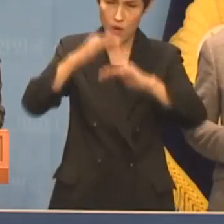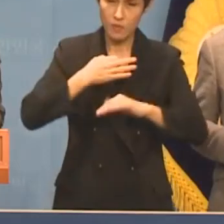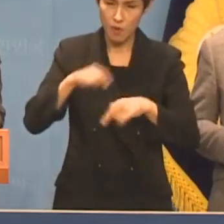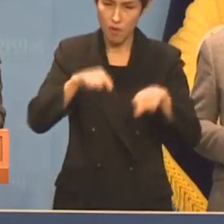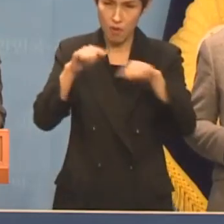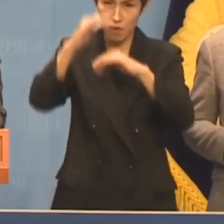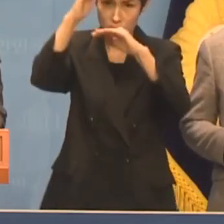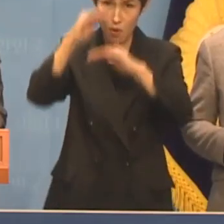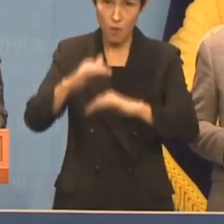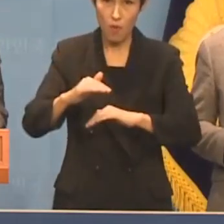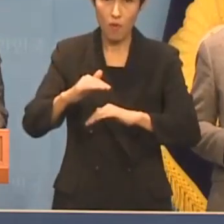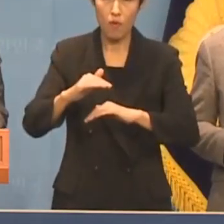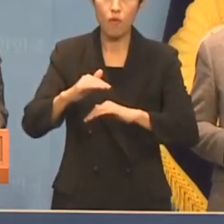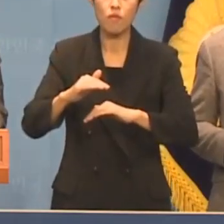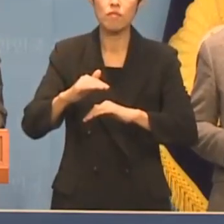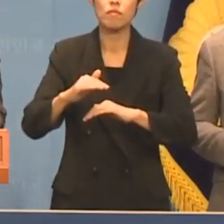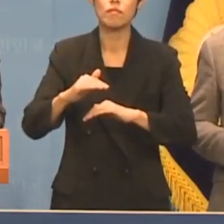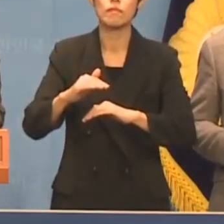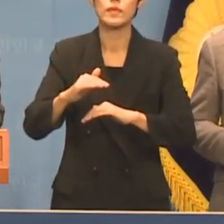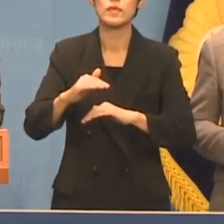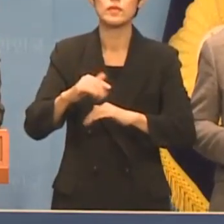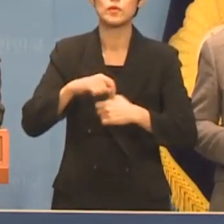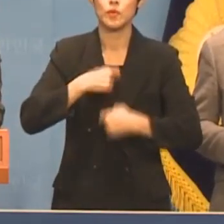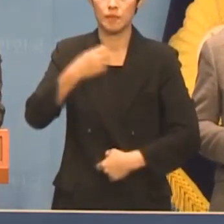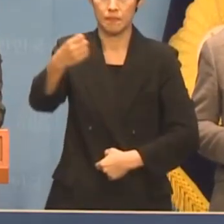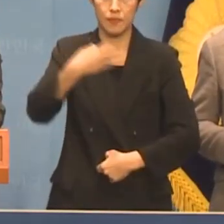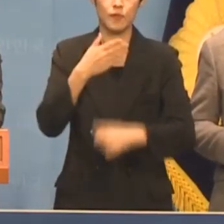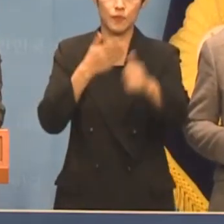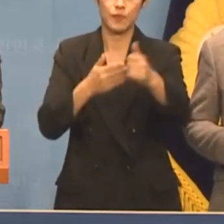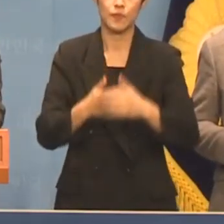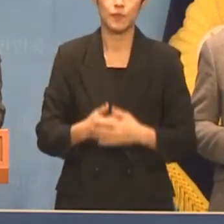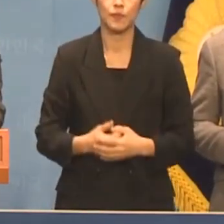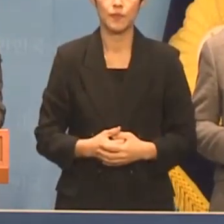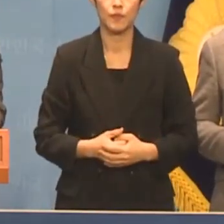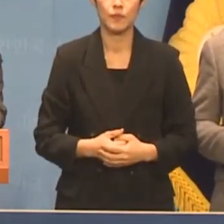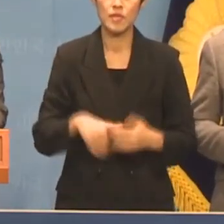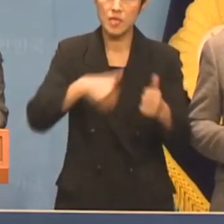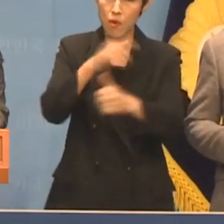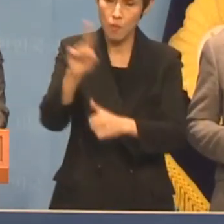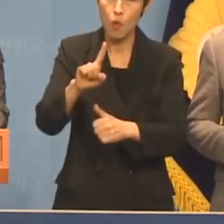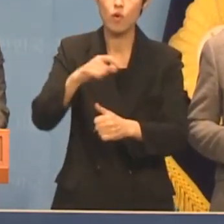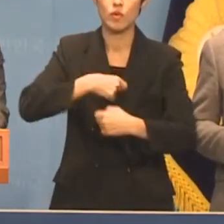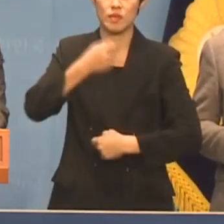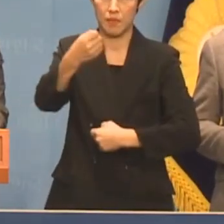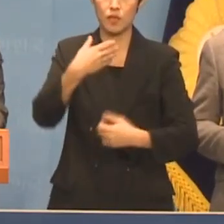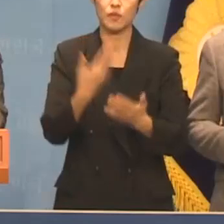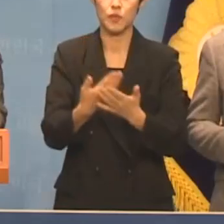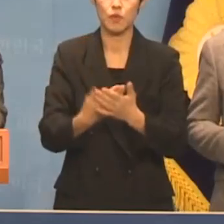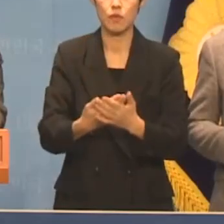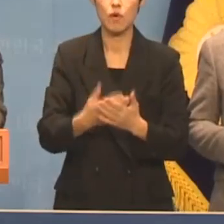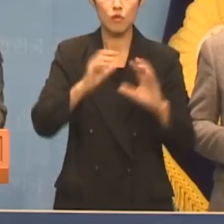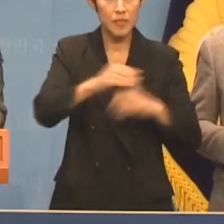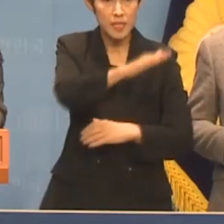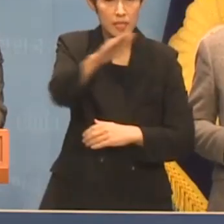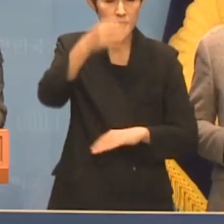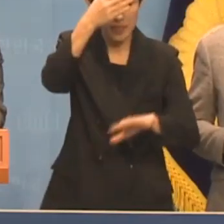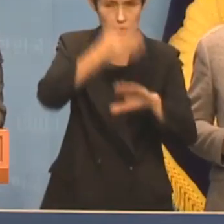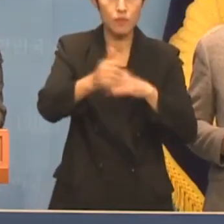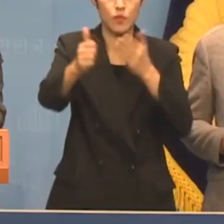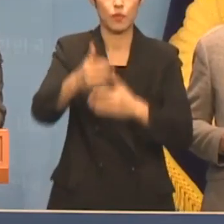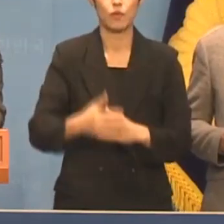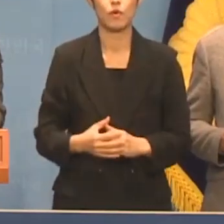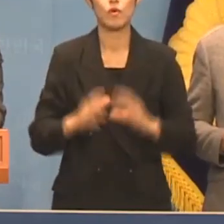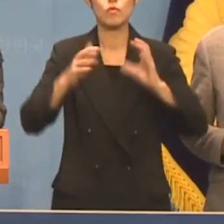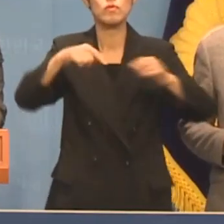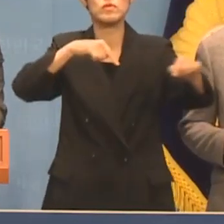대한 입장을 분명히 밝혀주시기 바랍니다. 국민께 사죄하십시오. 국정과 당무를